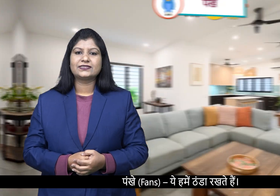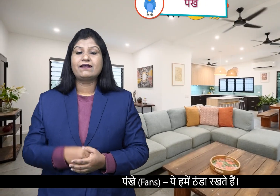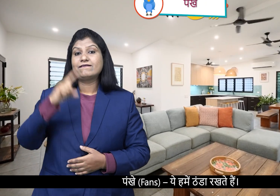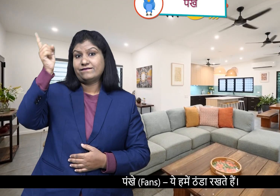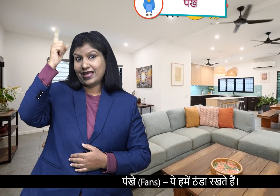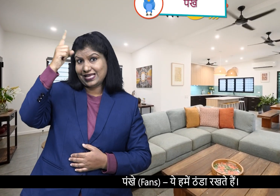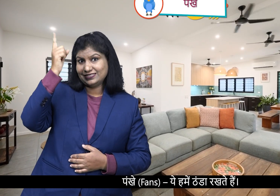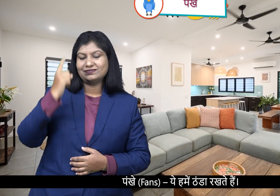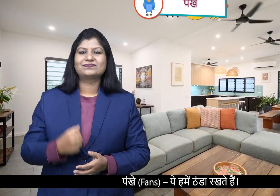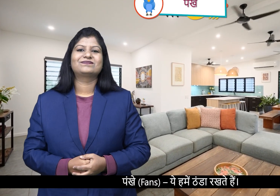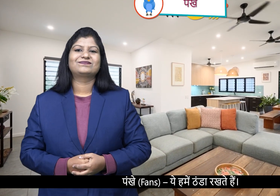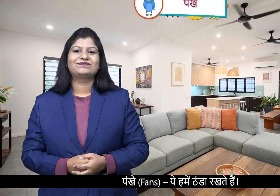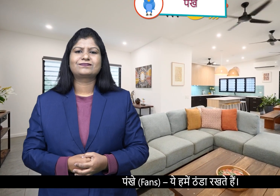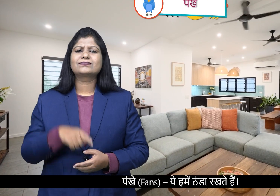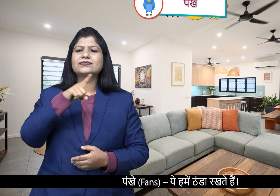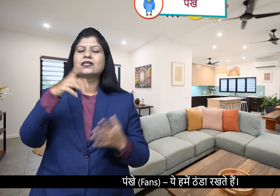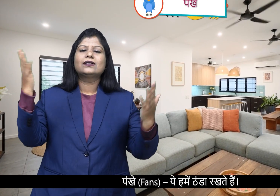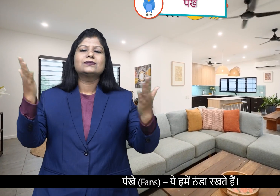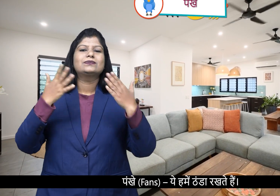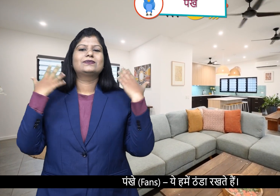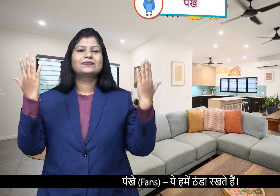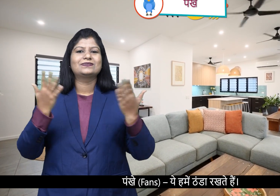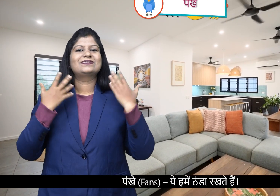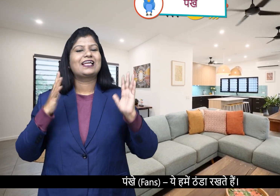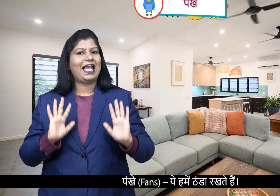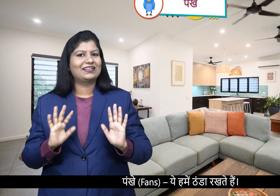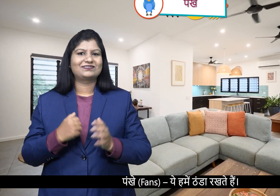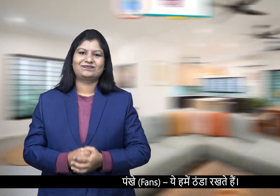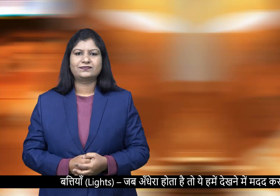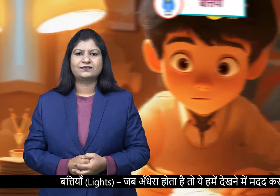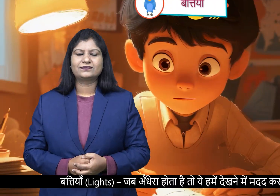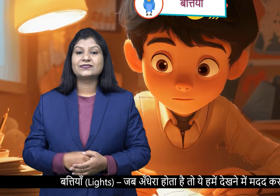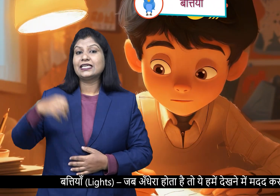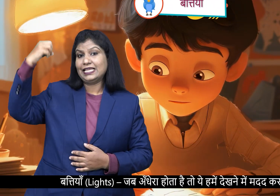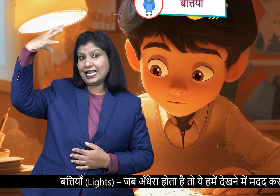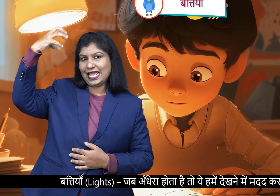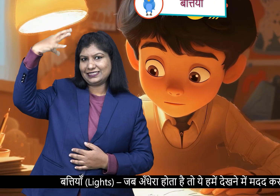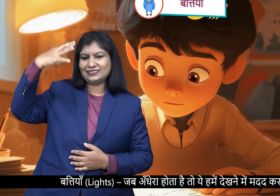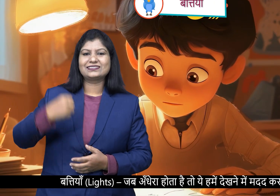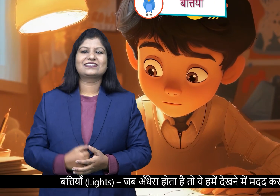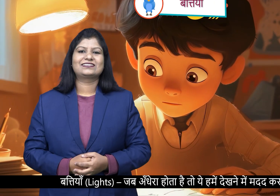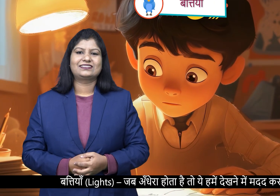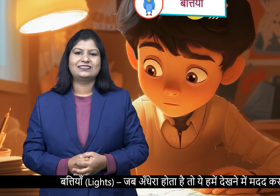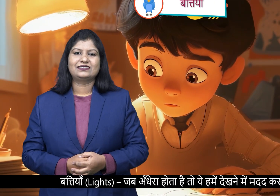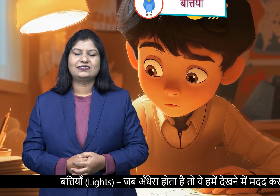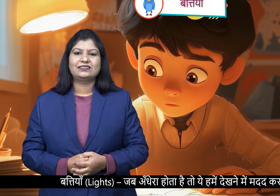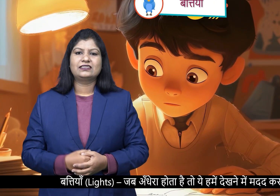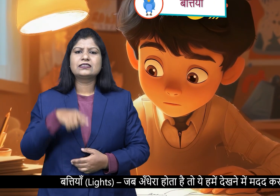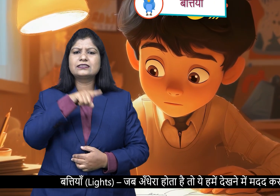पंखे, फैंस, ये हमें ठंडा रखते हैं। बत्तियां, लाइट्स, जब अंधेरा होता है तो